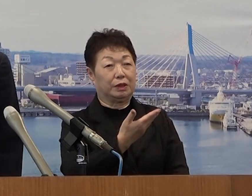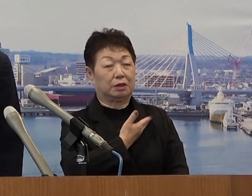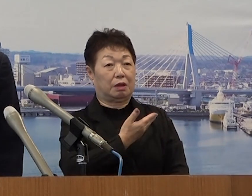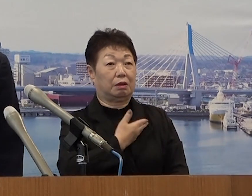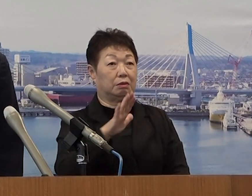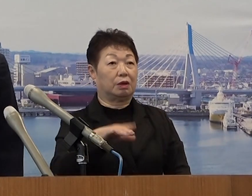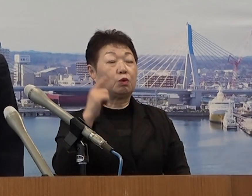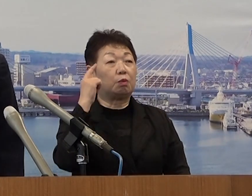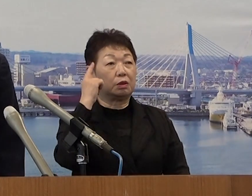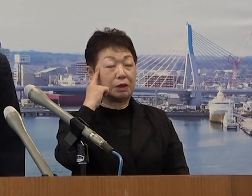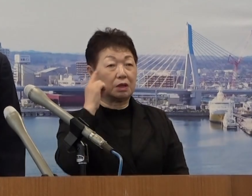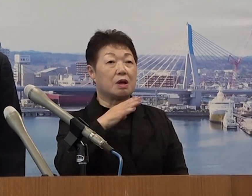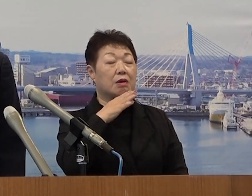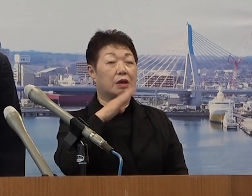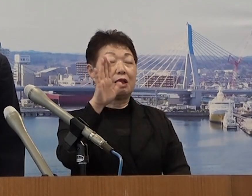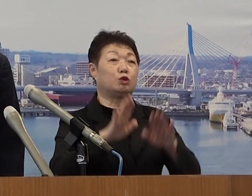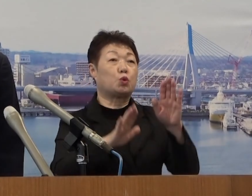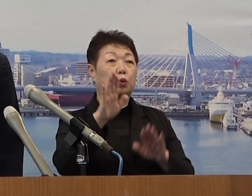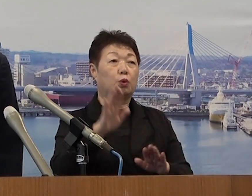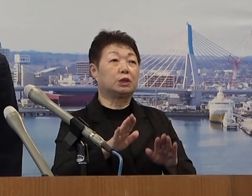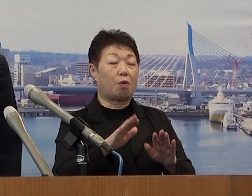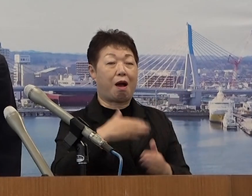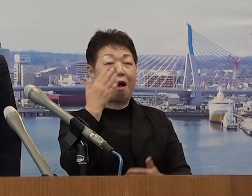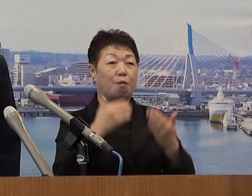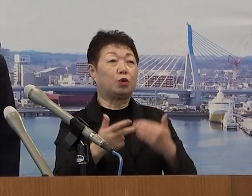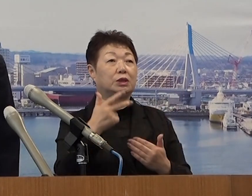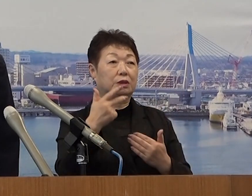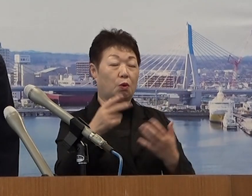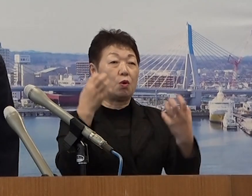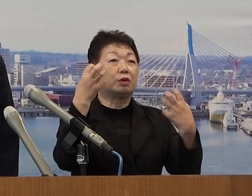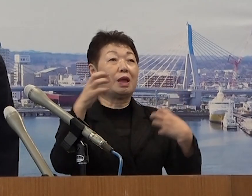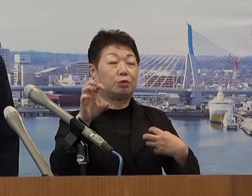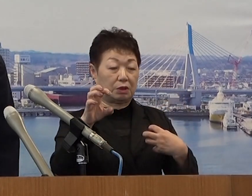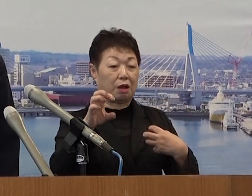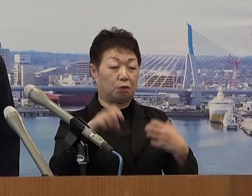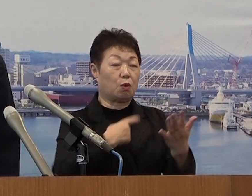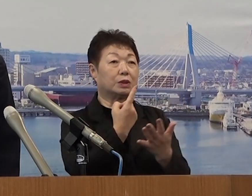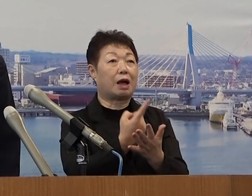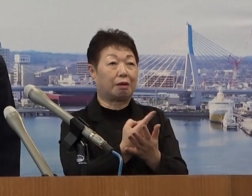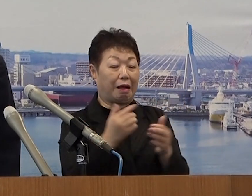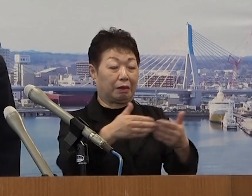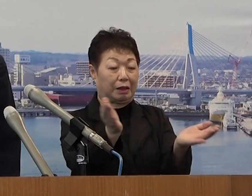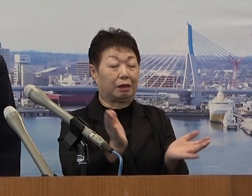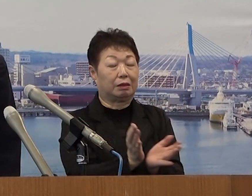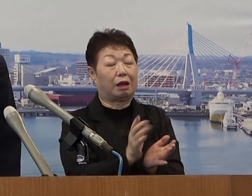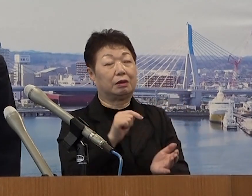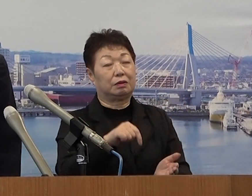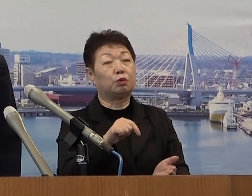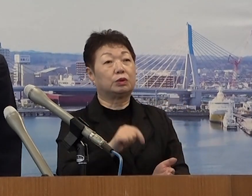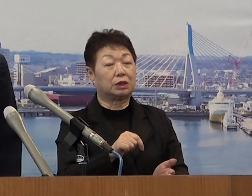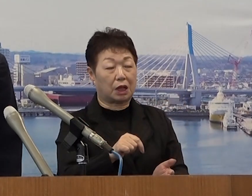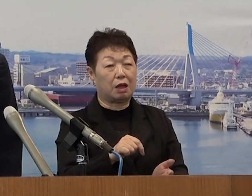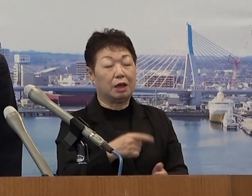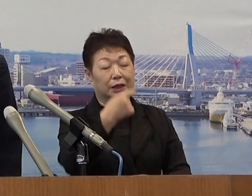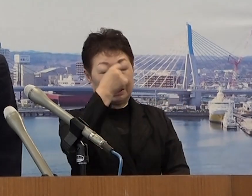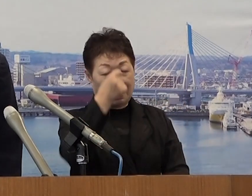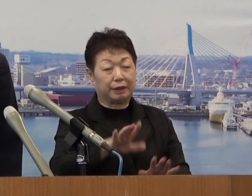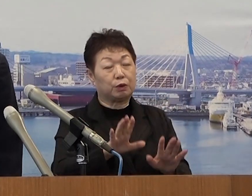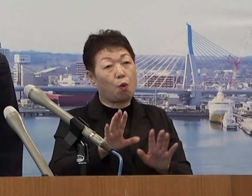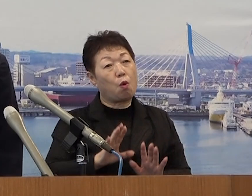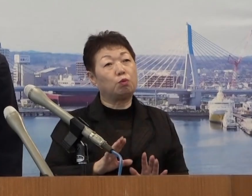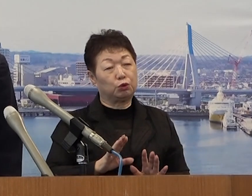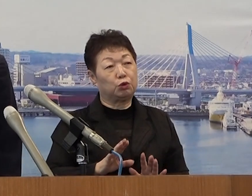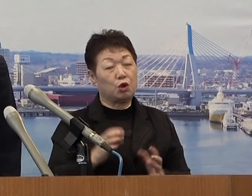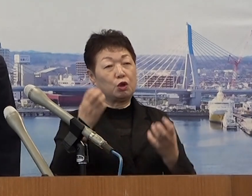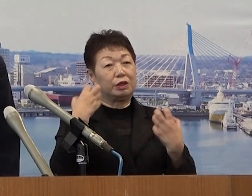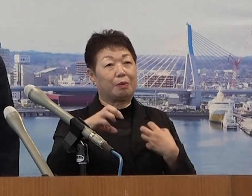思うんですけど、なんか現状青森市として、まあ、こうねぶた祭り主催団体の一つとしてですね、なんかそういったまあ被害をまあ被る形になった中、